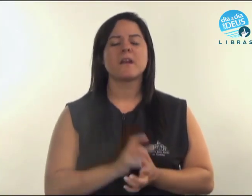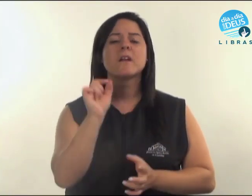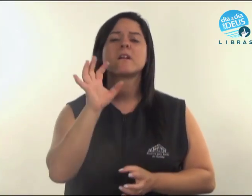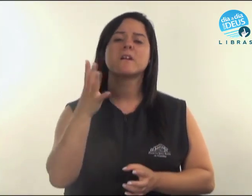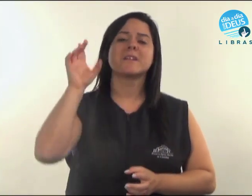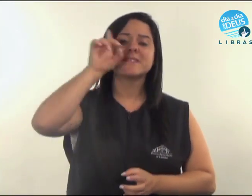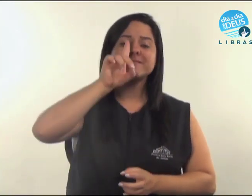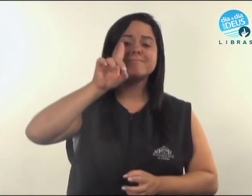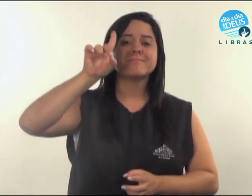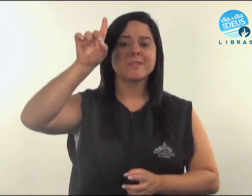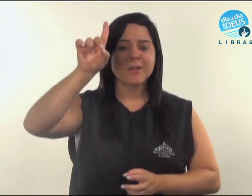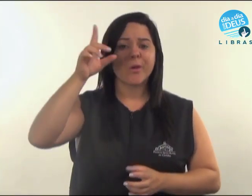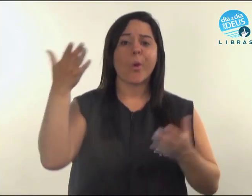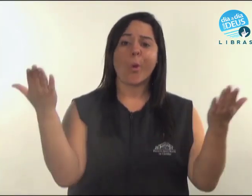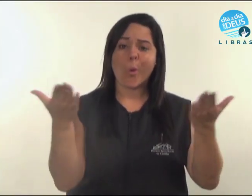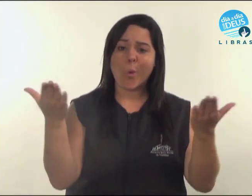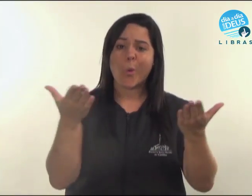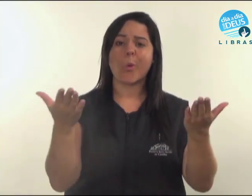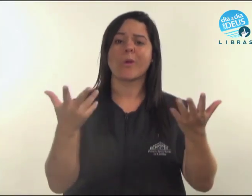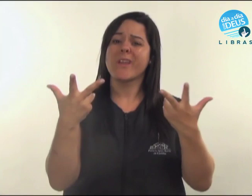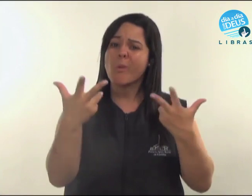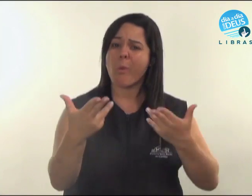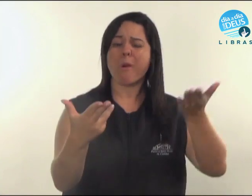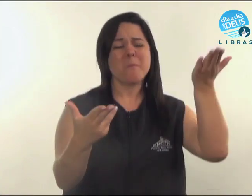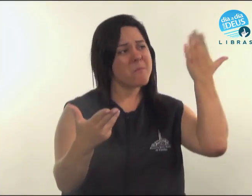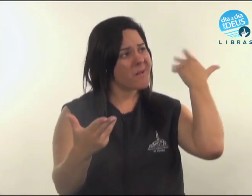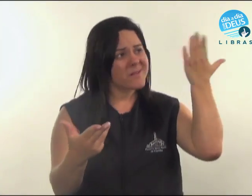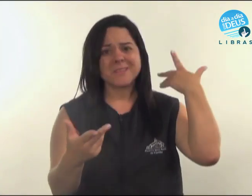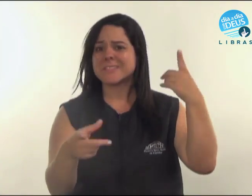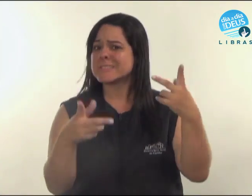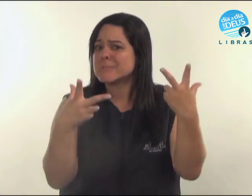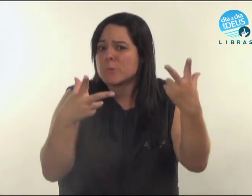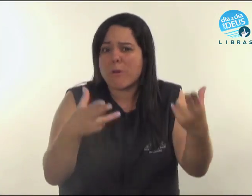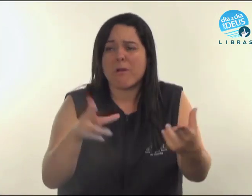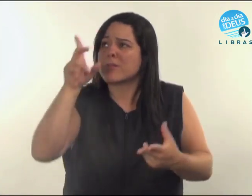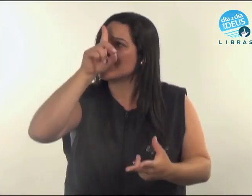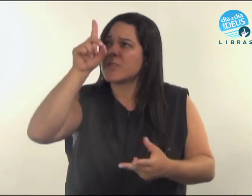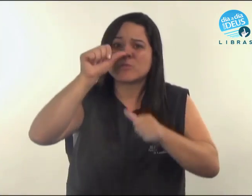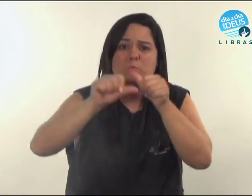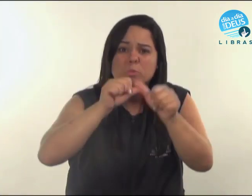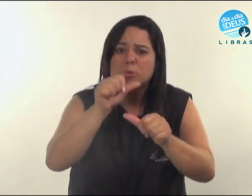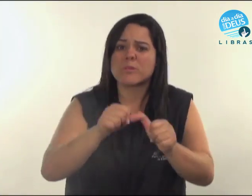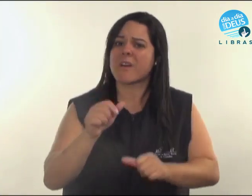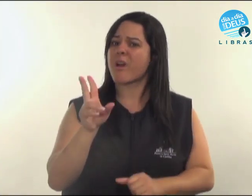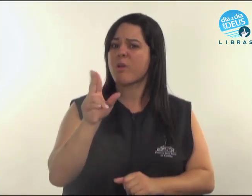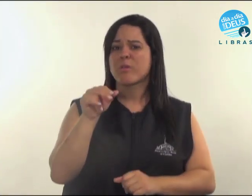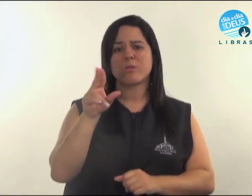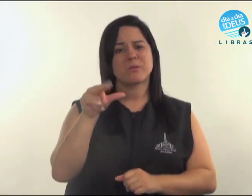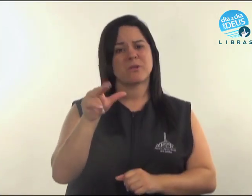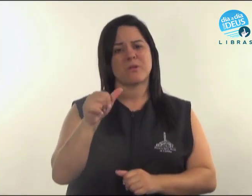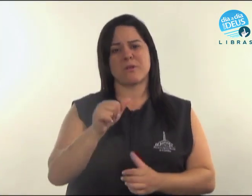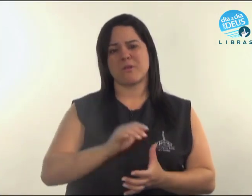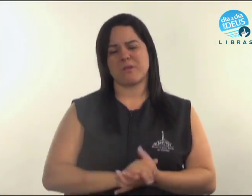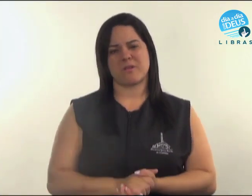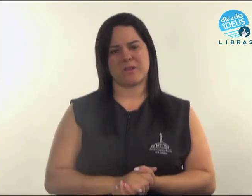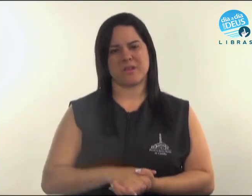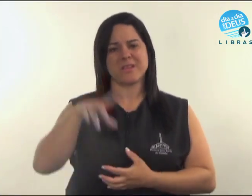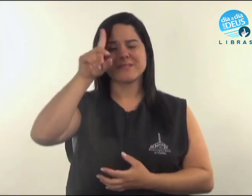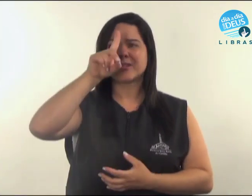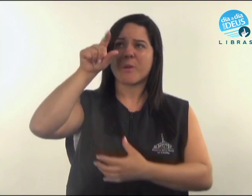E aí Deus continua hoje revelando essas coisas para nós, e às vezes pesando a sua mão em